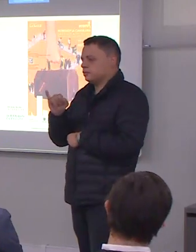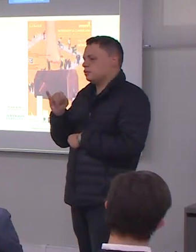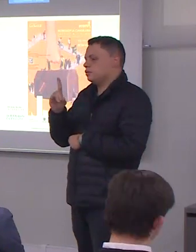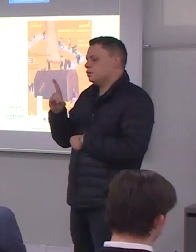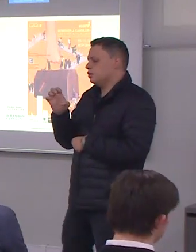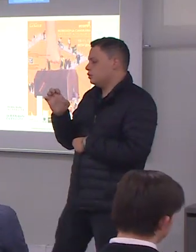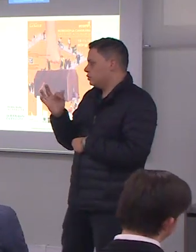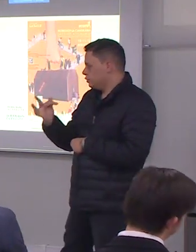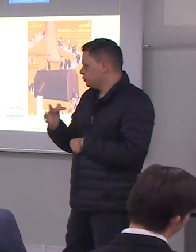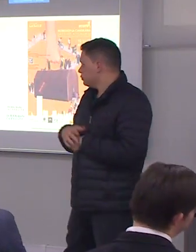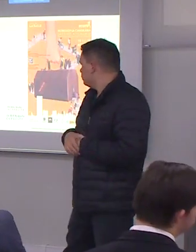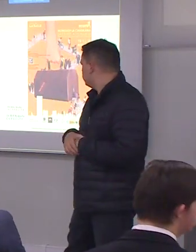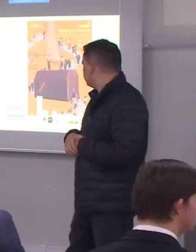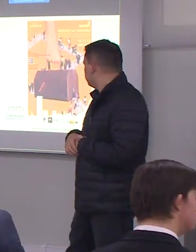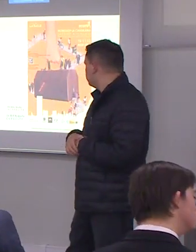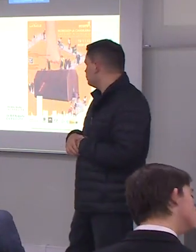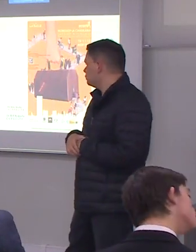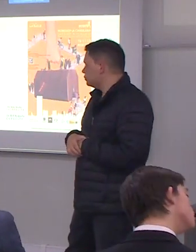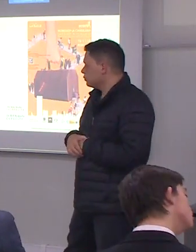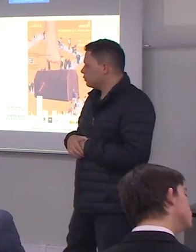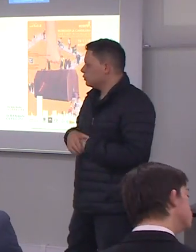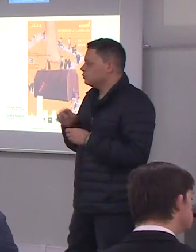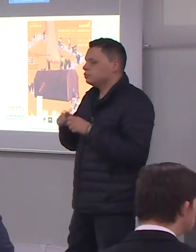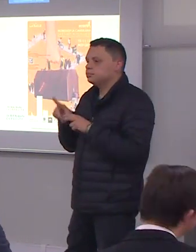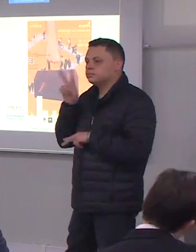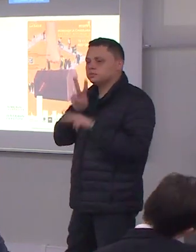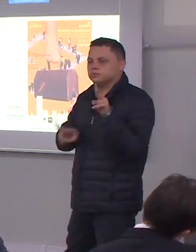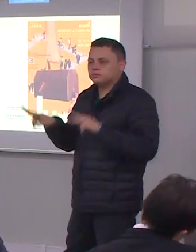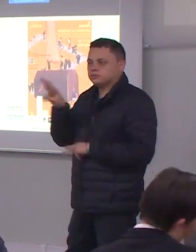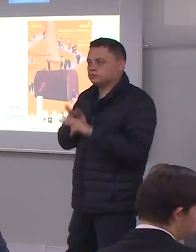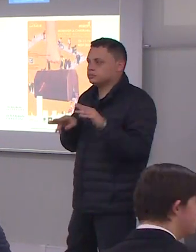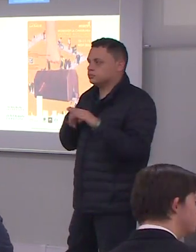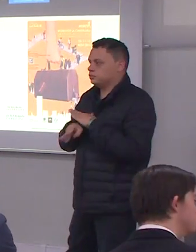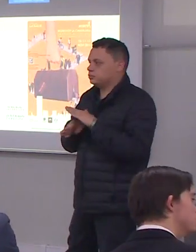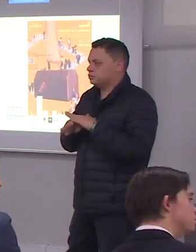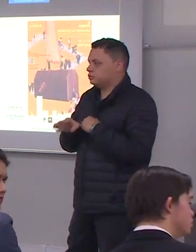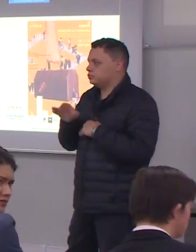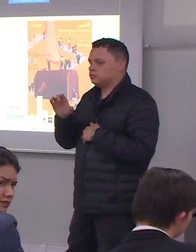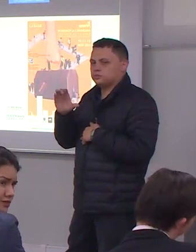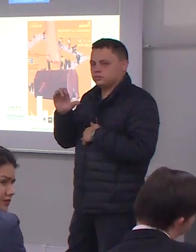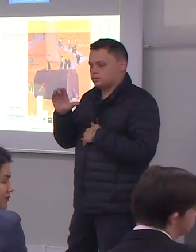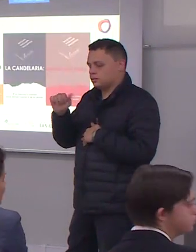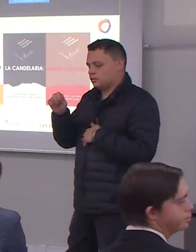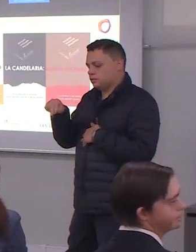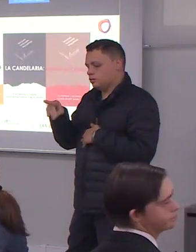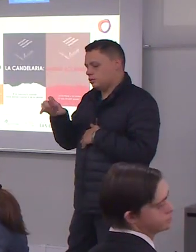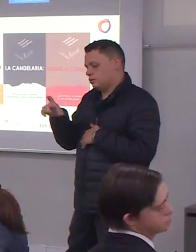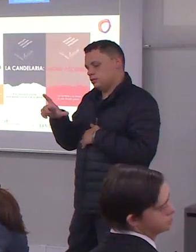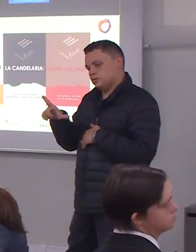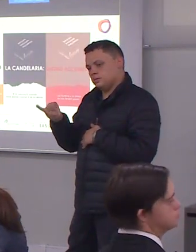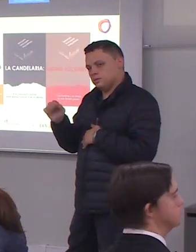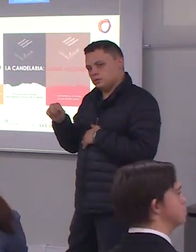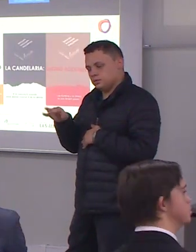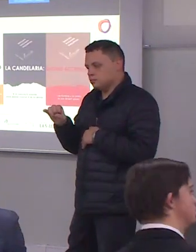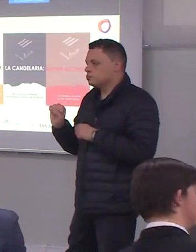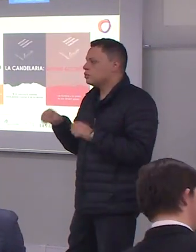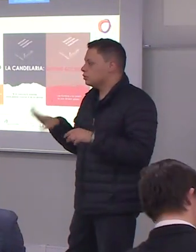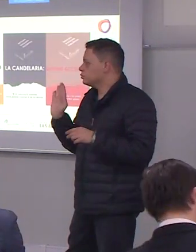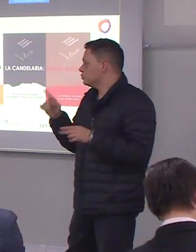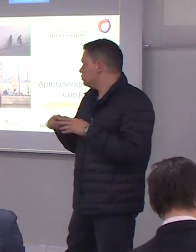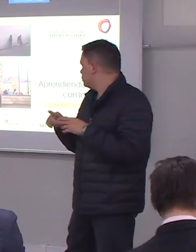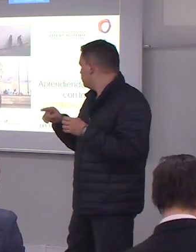haciendo un ejercicio sobre el turismo accesible en la Candelaria que es tan difícil y pues es donde más se recibe